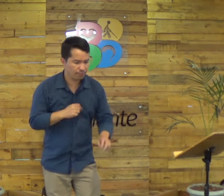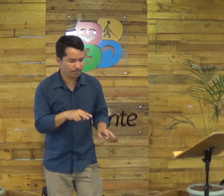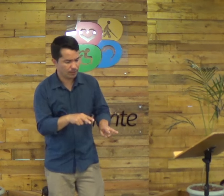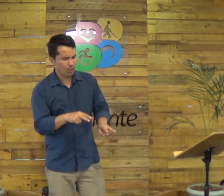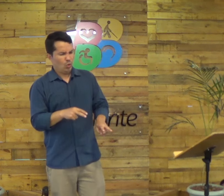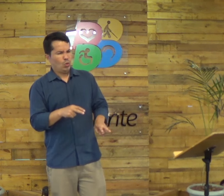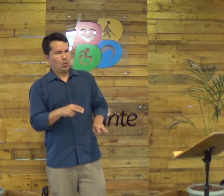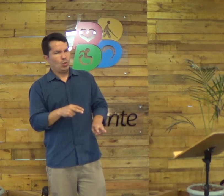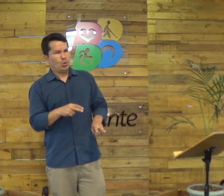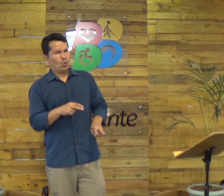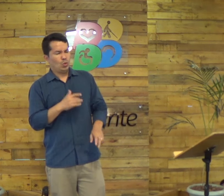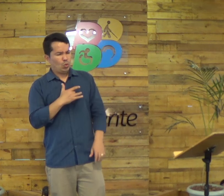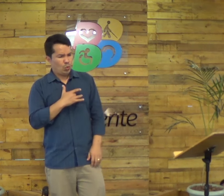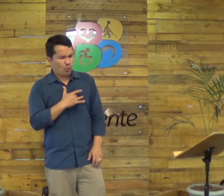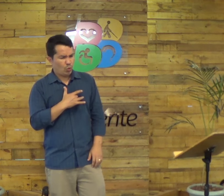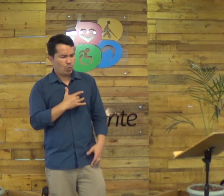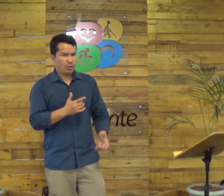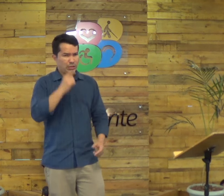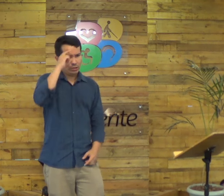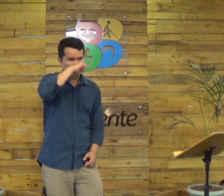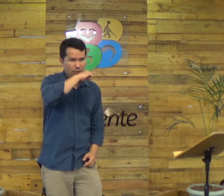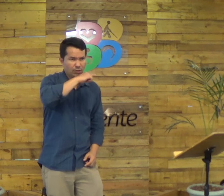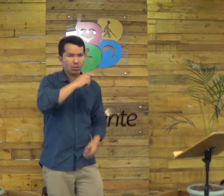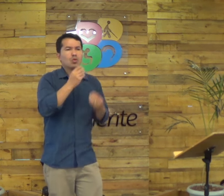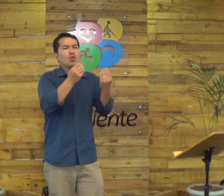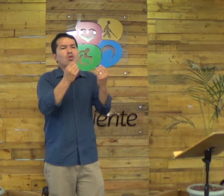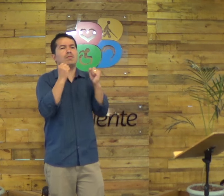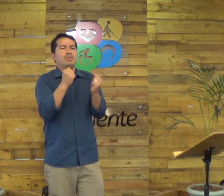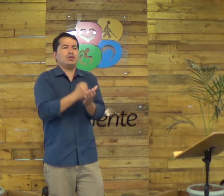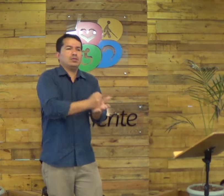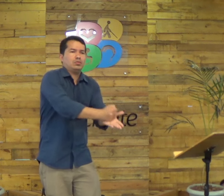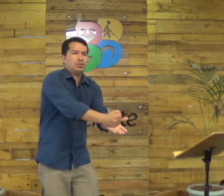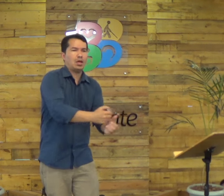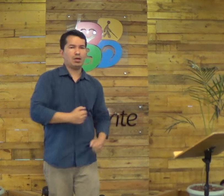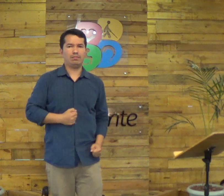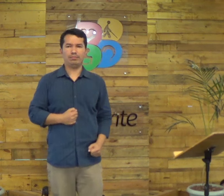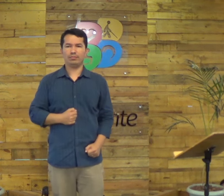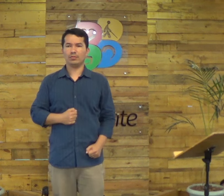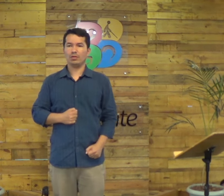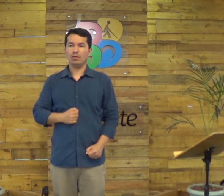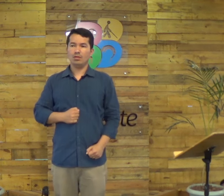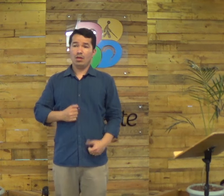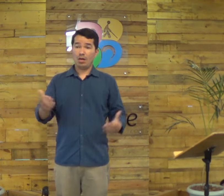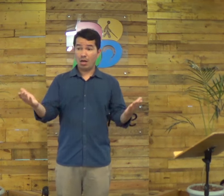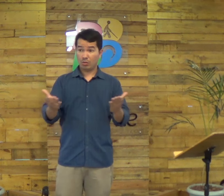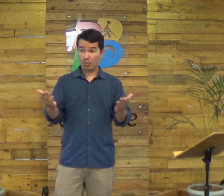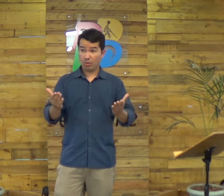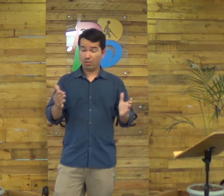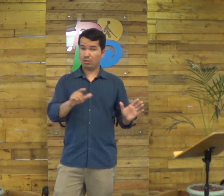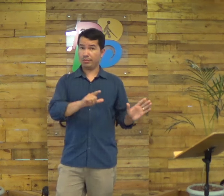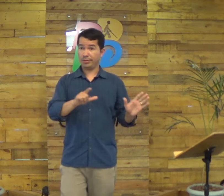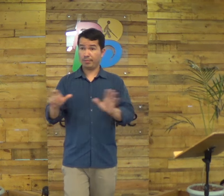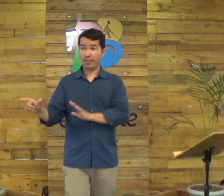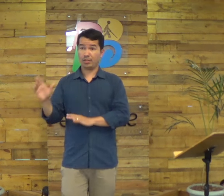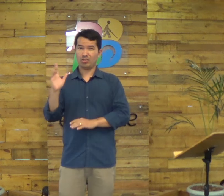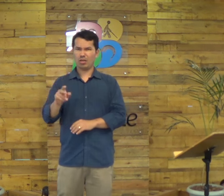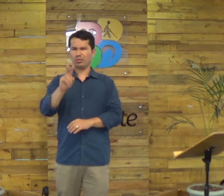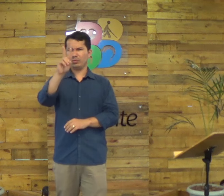crianças também, eu tenho percebido, né, algumas crianças em condições precárias, como é eu vou ajudar elas? Nessa semana,